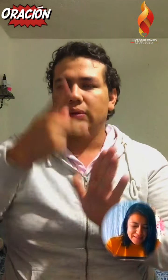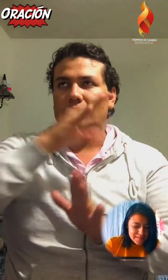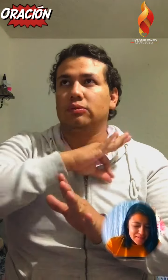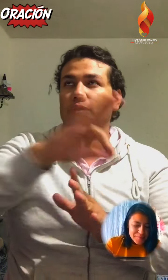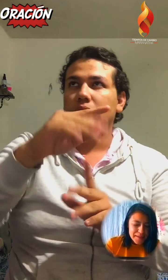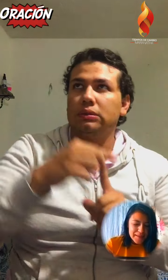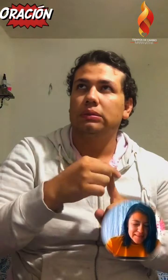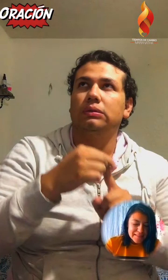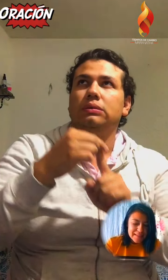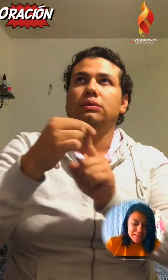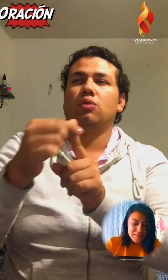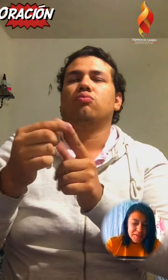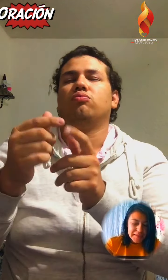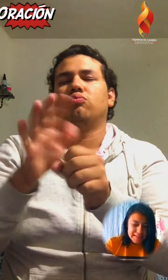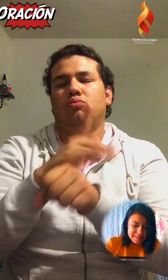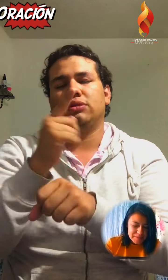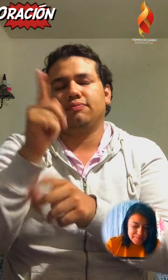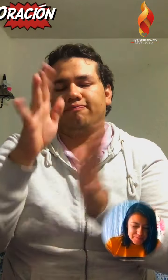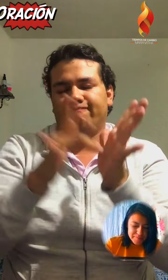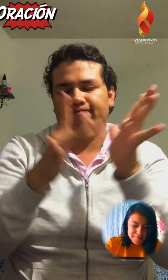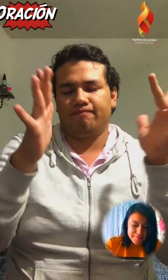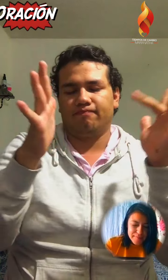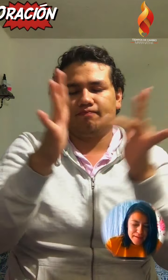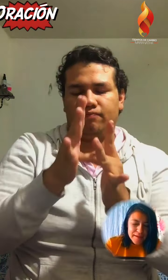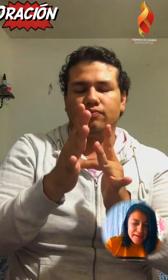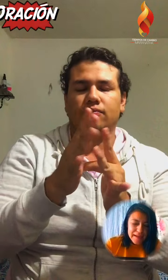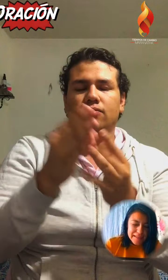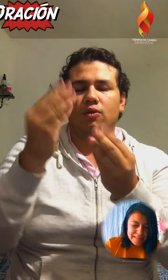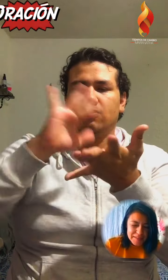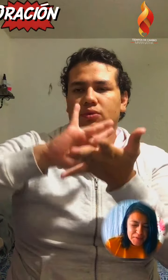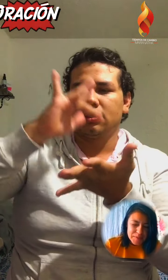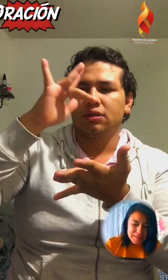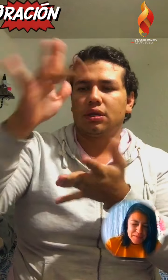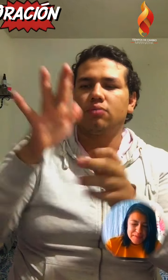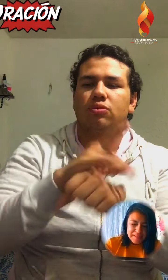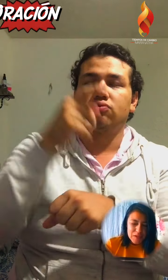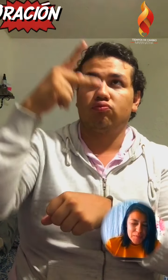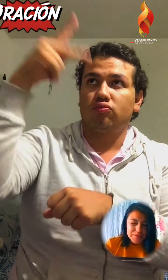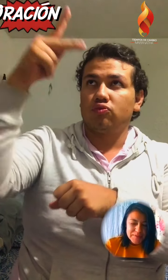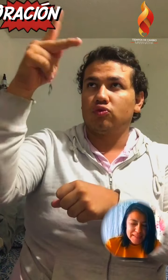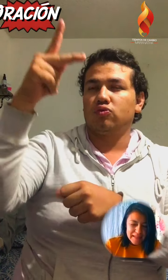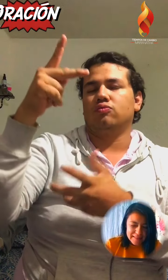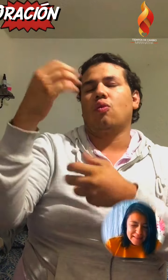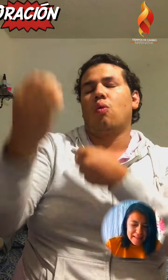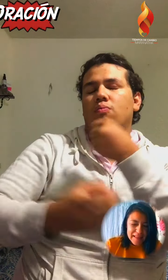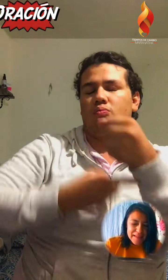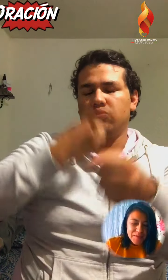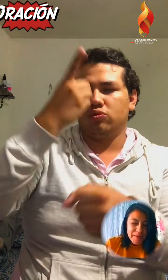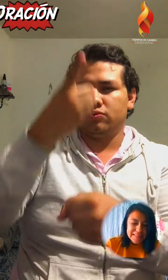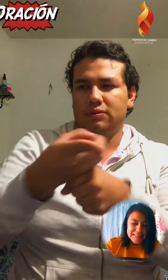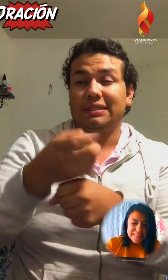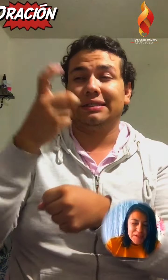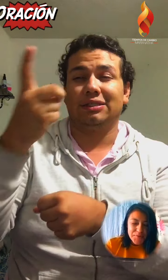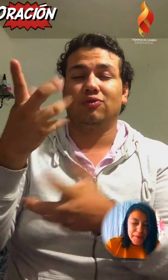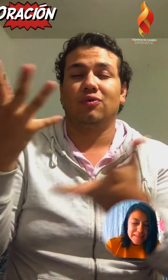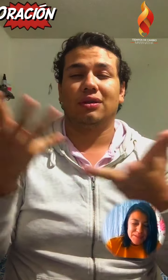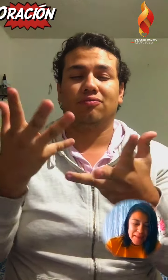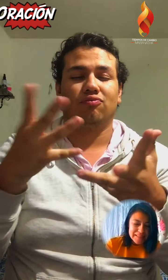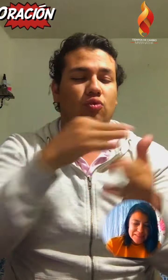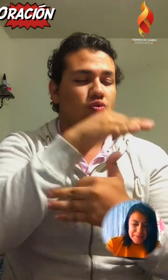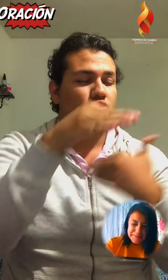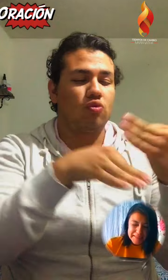ti mediante el sacrificio de Cristo. Gracias, Señor, porque tú nos das esa oportunidad y tú haces